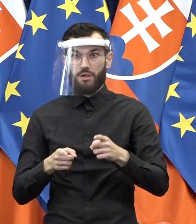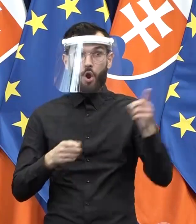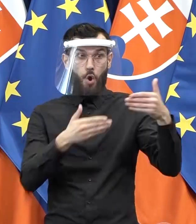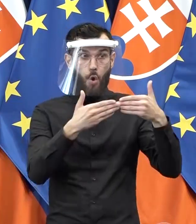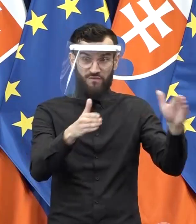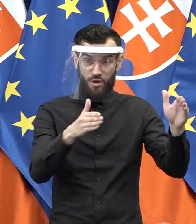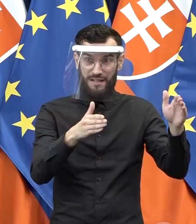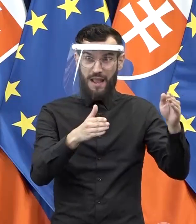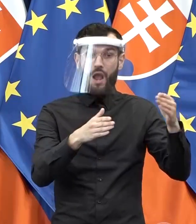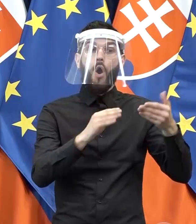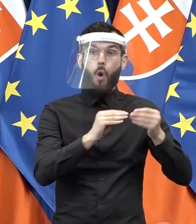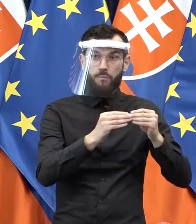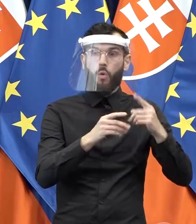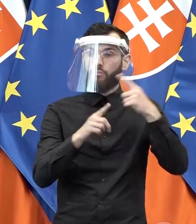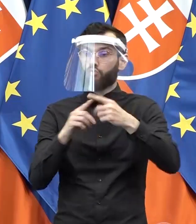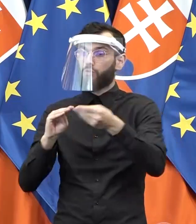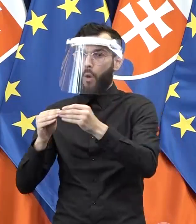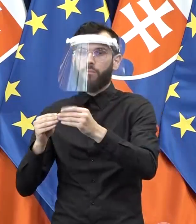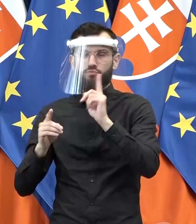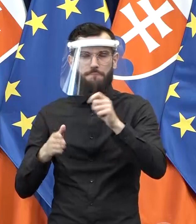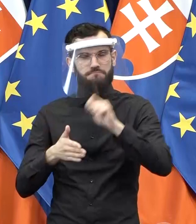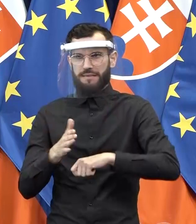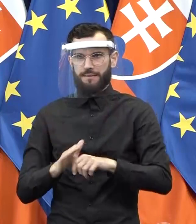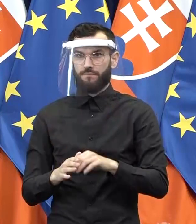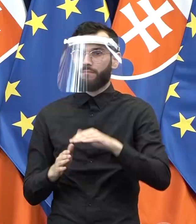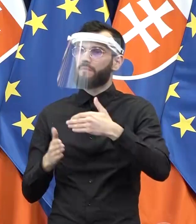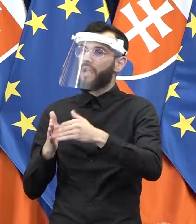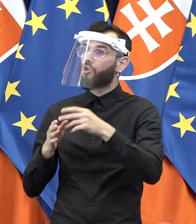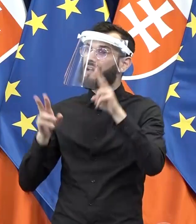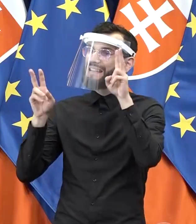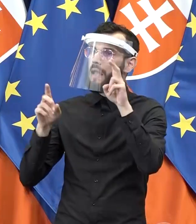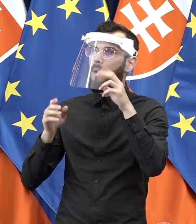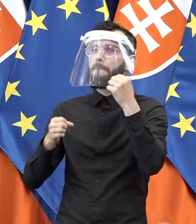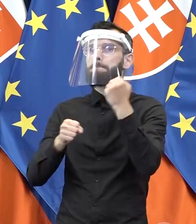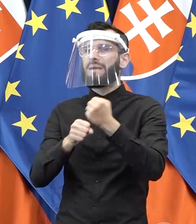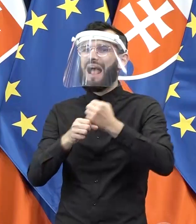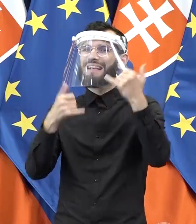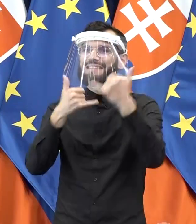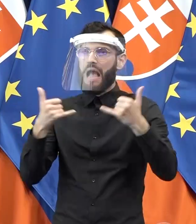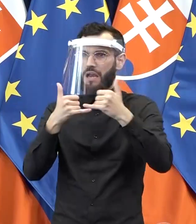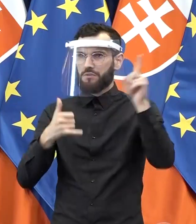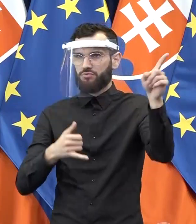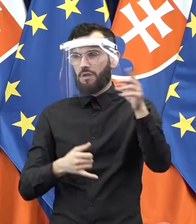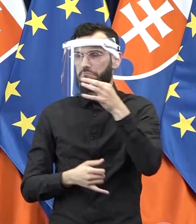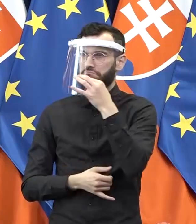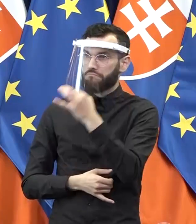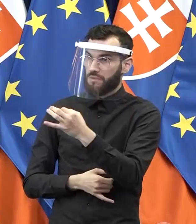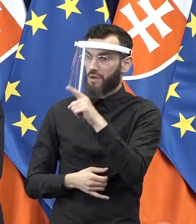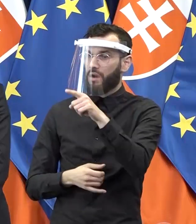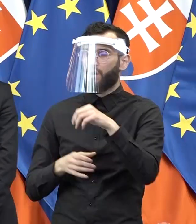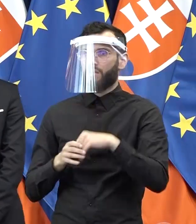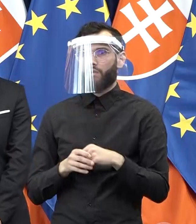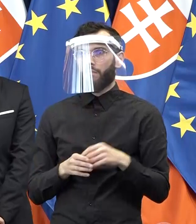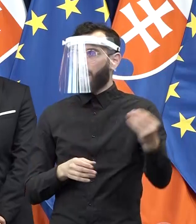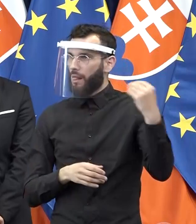prevádzky a tým pádom aj na tie ostatné, ktoré by sme otvorili. Ďalšia o tému je práca v zahraničí. Množia sa naozaj otázky aj do redakcií